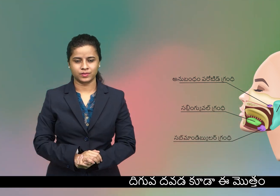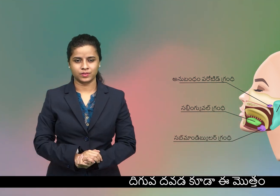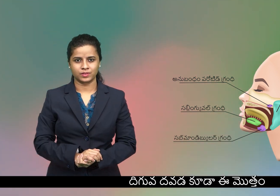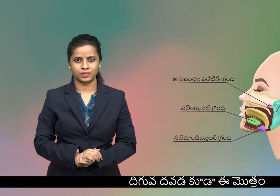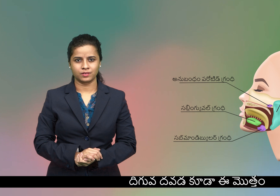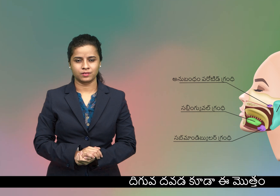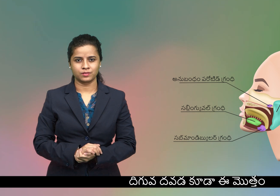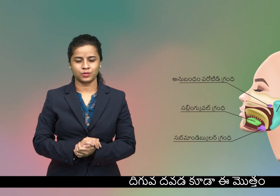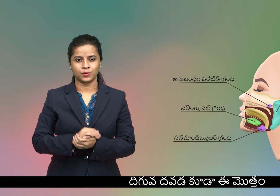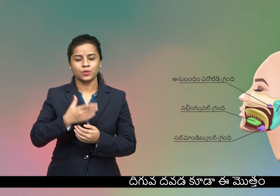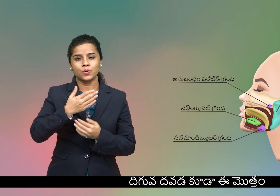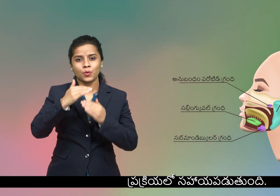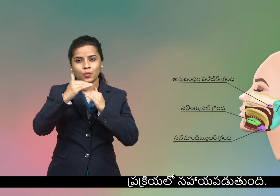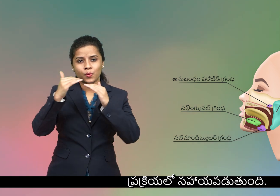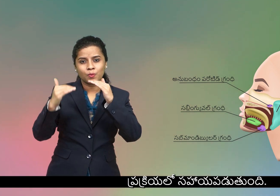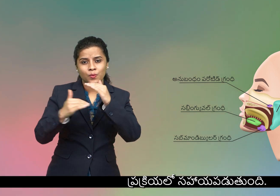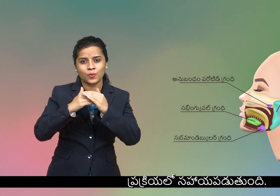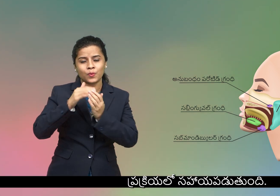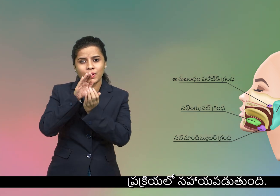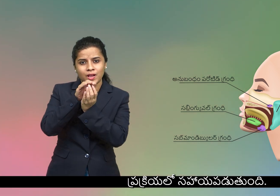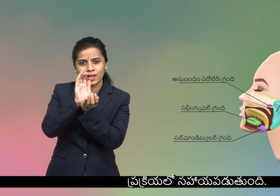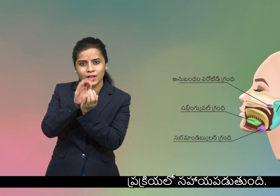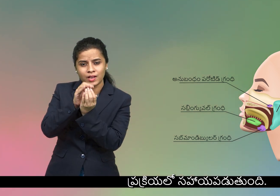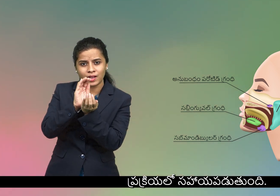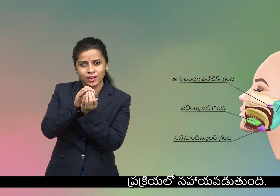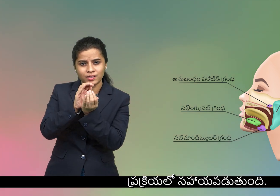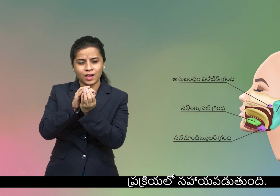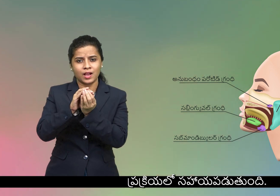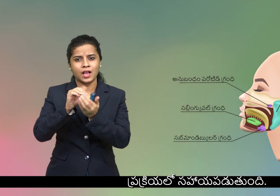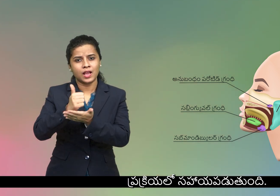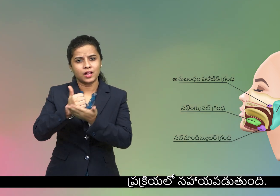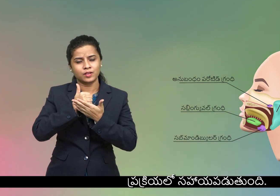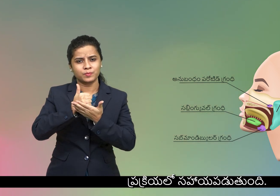దిగువ దవడ కూడా ఈ మొత్తం ప్రక్రియలో సహాయపడుతుంది.